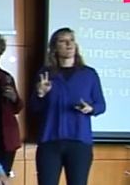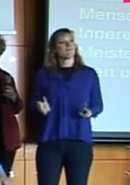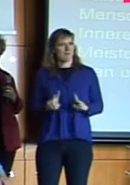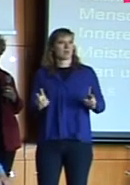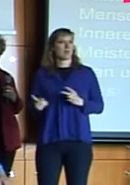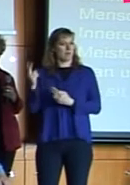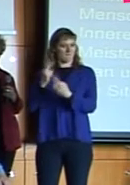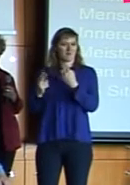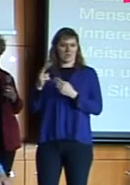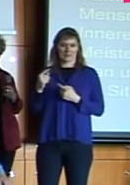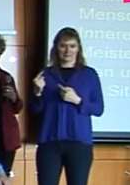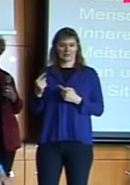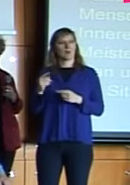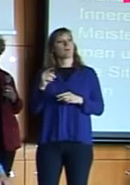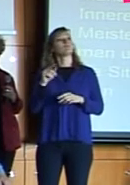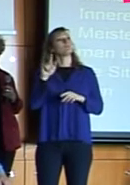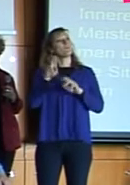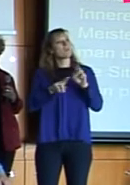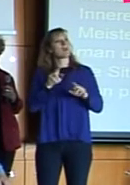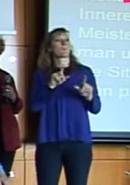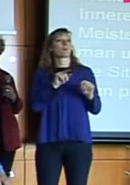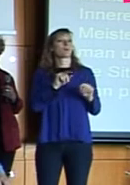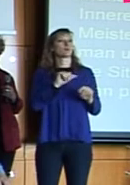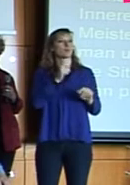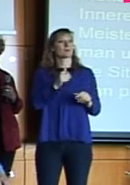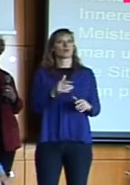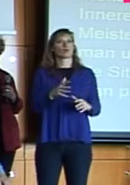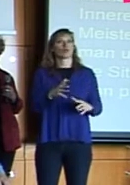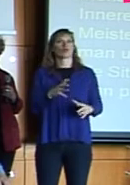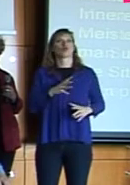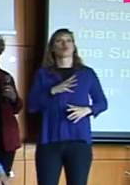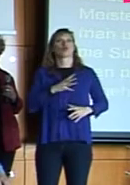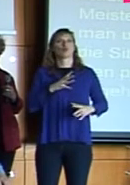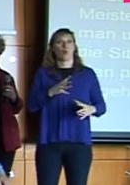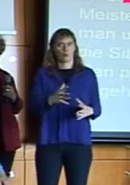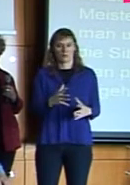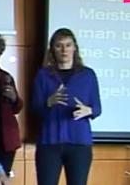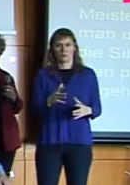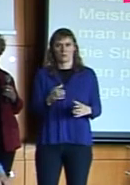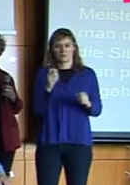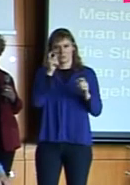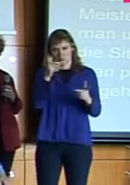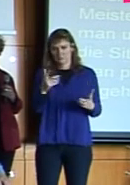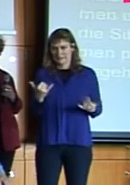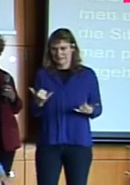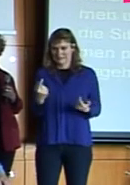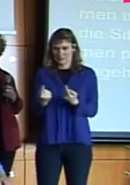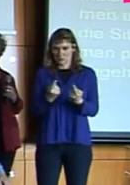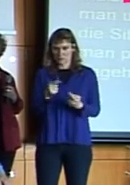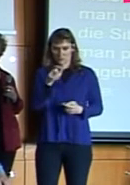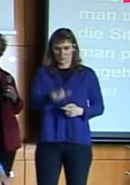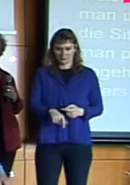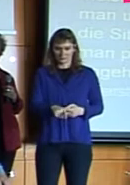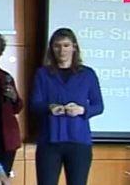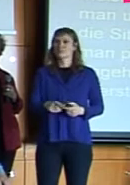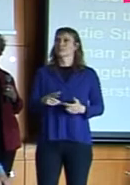pflegende Angehörige werden, müssen Sie zuerst einmal einen Schock verkraften. Sie müssen verkraften, dass Sie in eine Situation